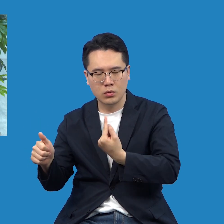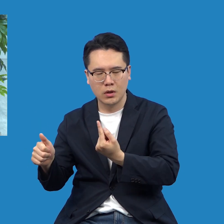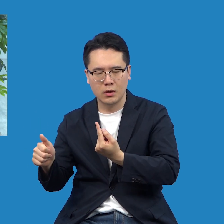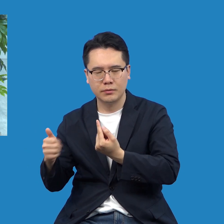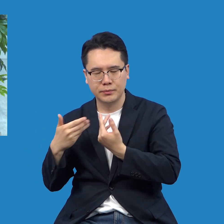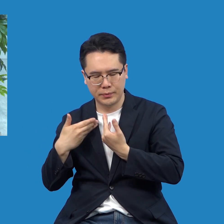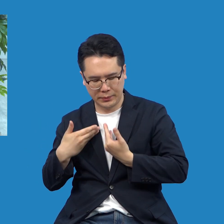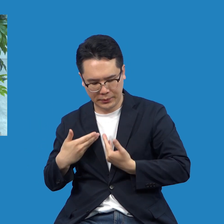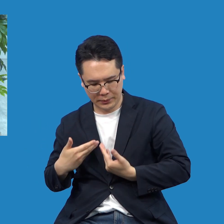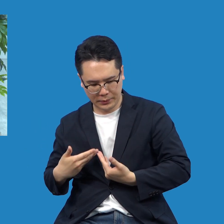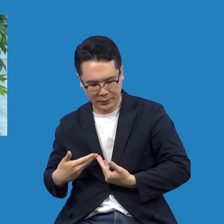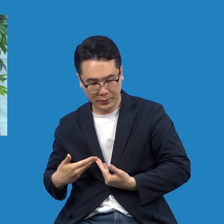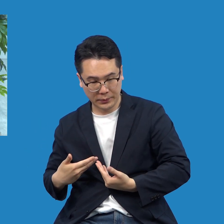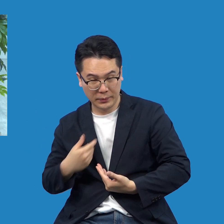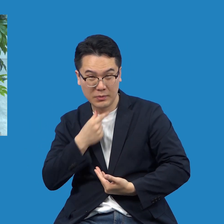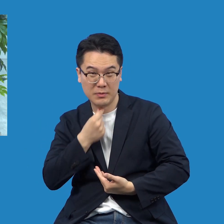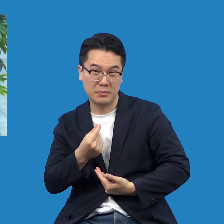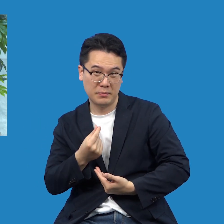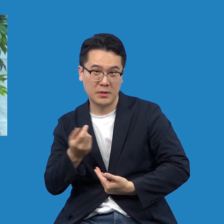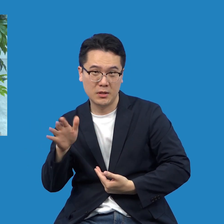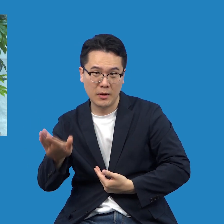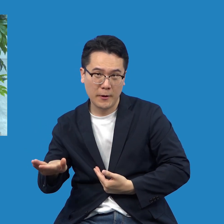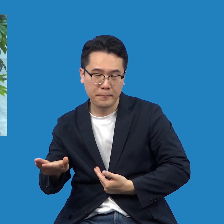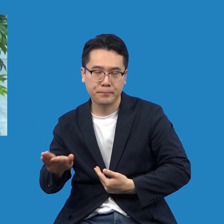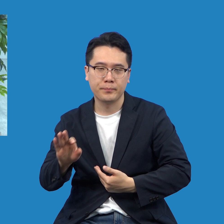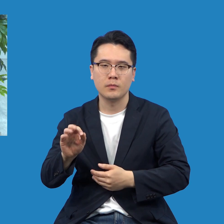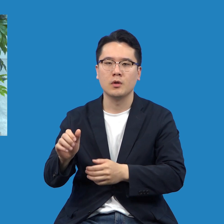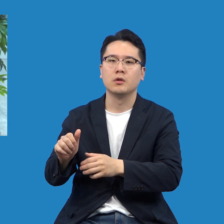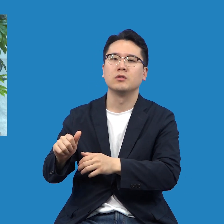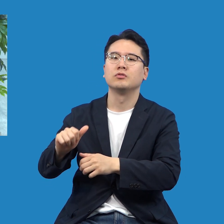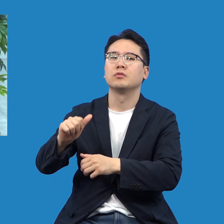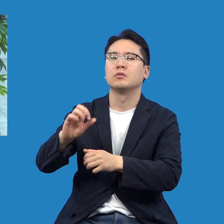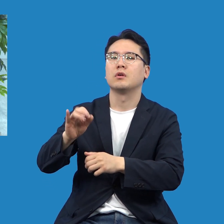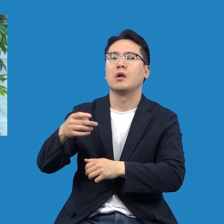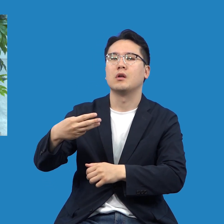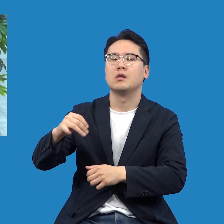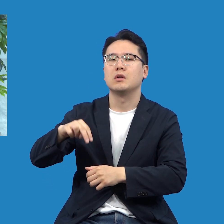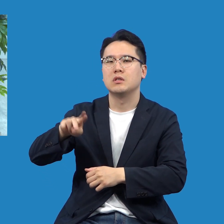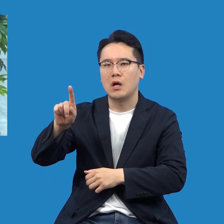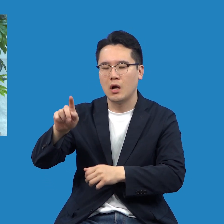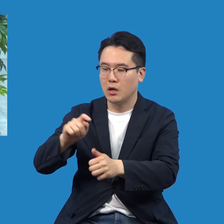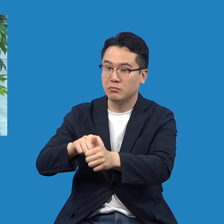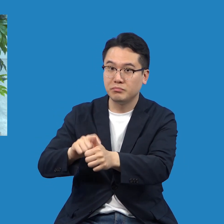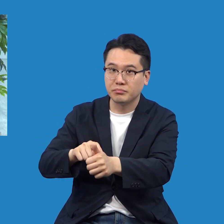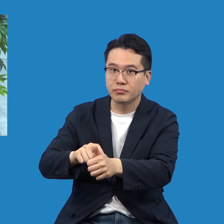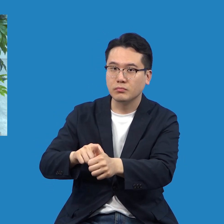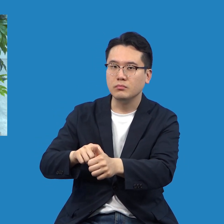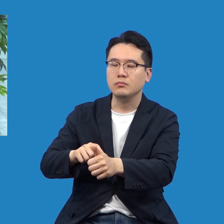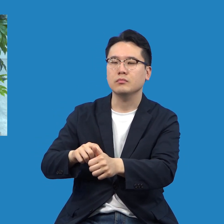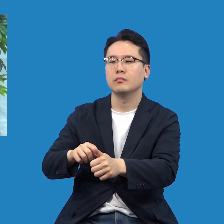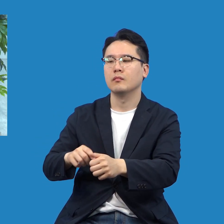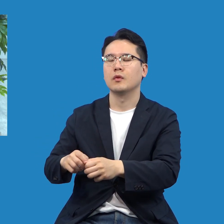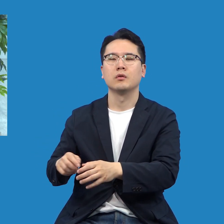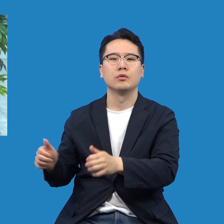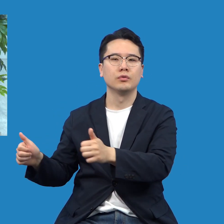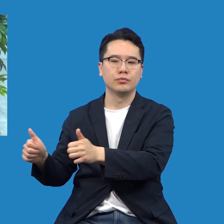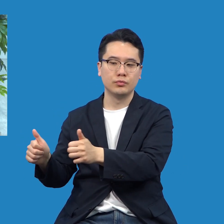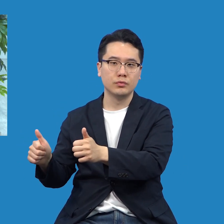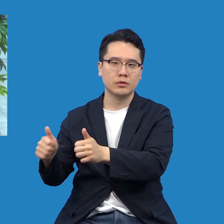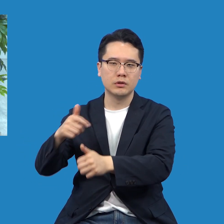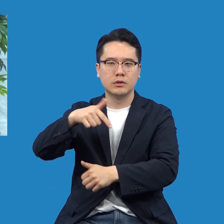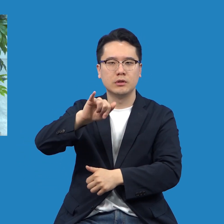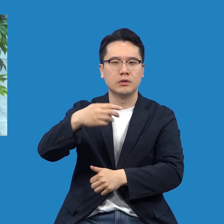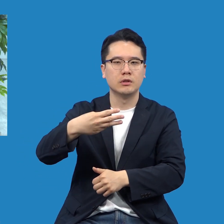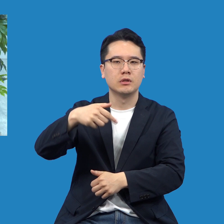곁을 떠나지 않았습니다. 두 사람이 길갈에서 나가서 함께